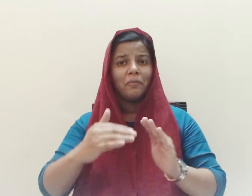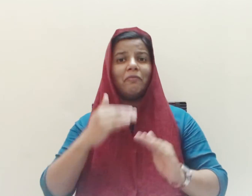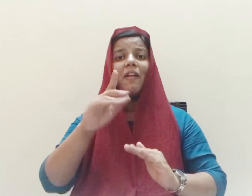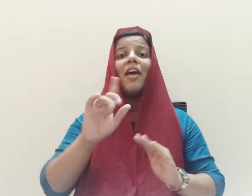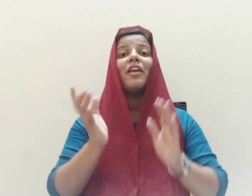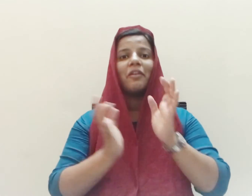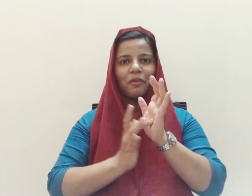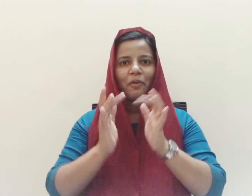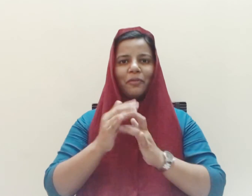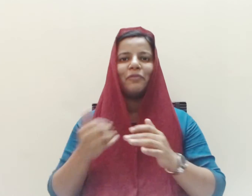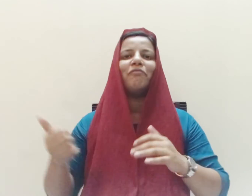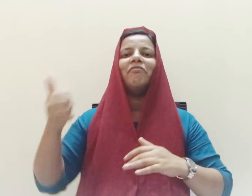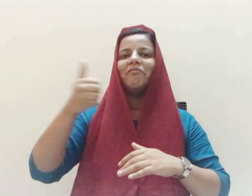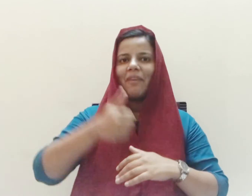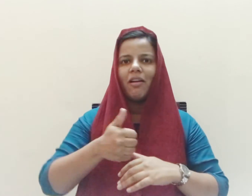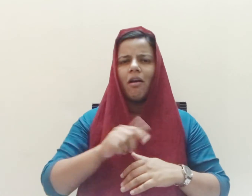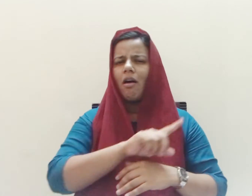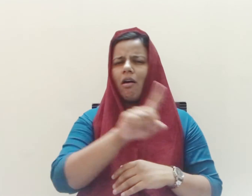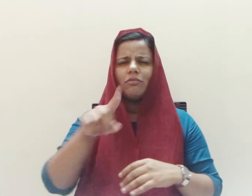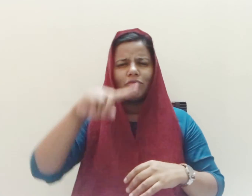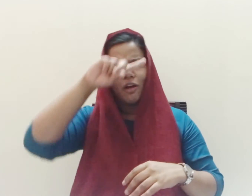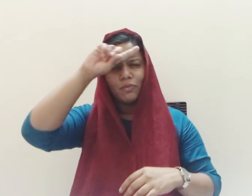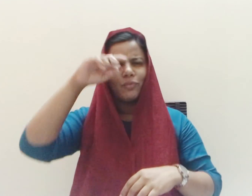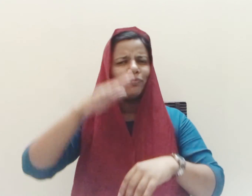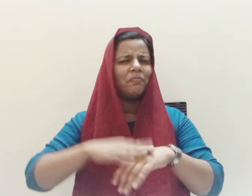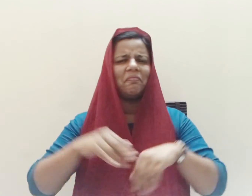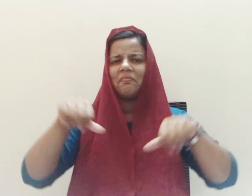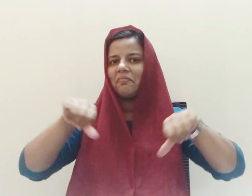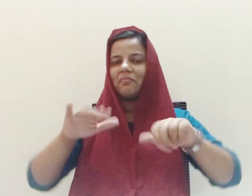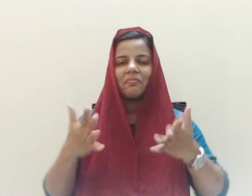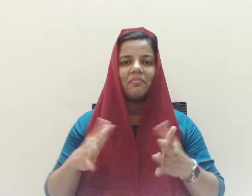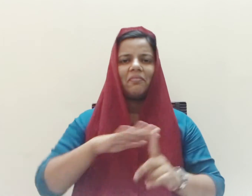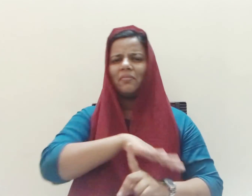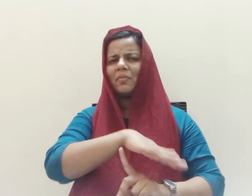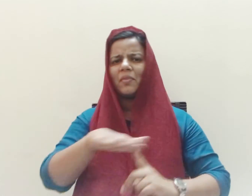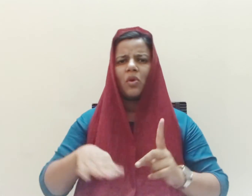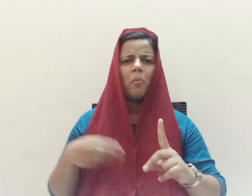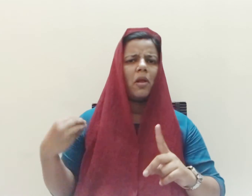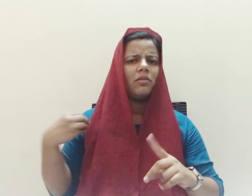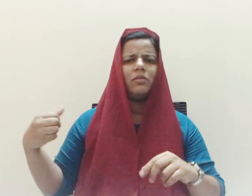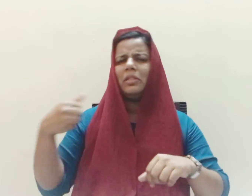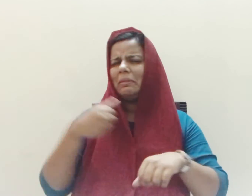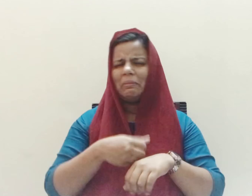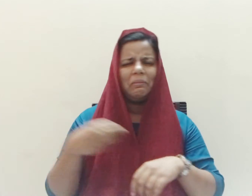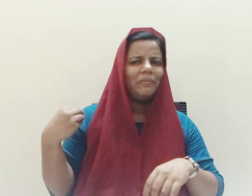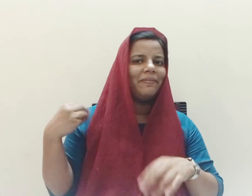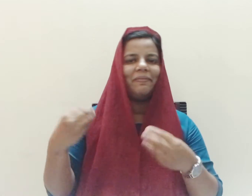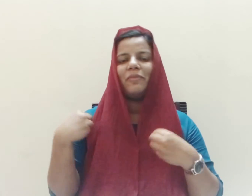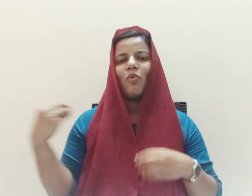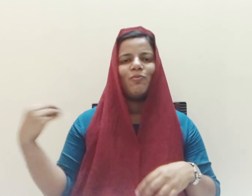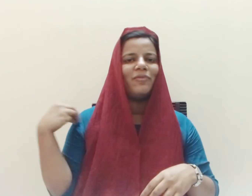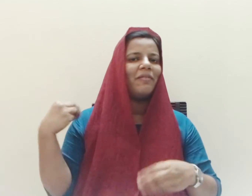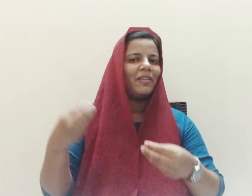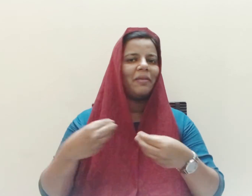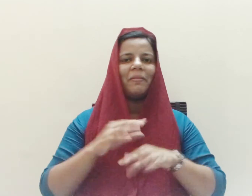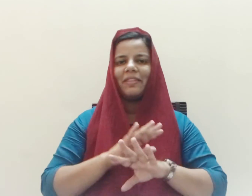ഒരു ശക്തിക്കും എന്നെ തകർത്ത് കളയുവാൻ കഴിയത്തില്ല. ഒരു പ്രതിസന്ധിക്കും എന്നെ തകർത്ത് കളയുവാൻ കഴിയത്തില്ല. എൻ്റെ ഒരു